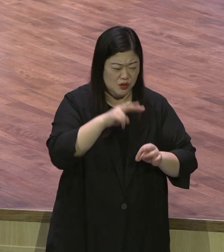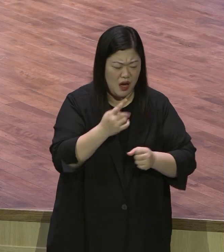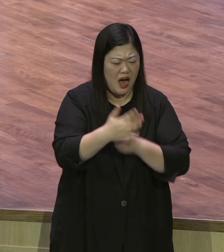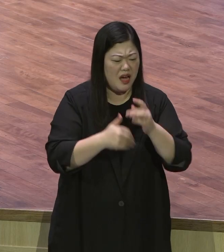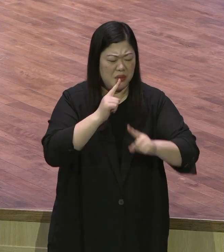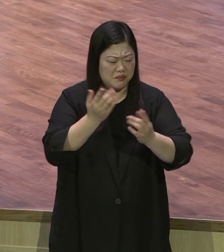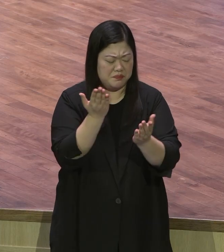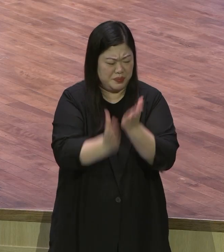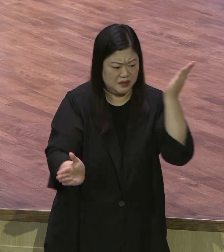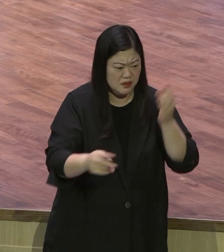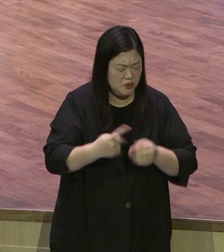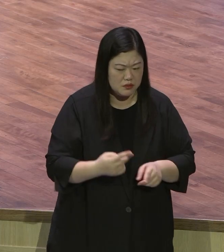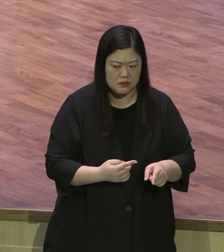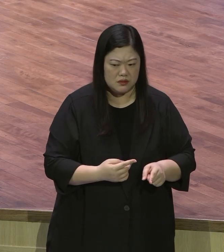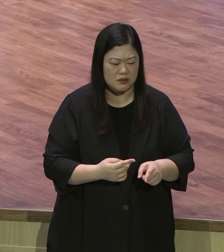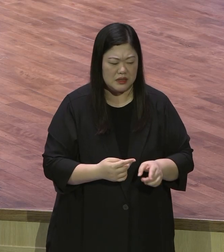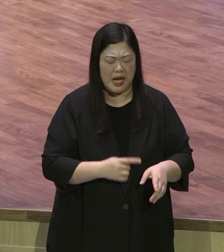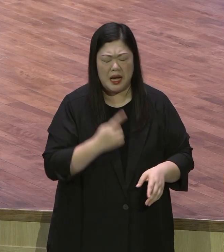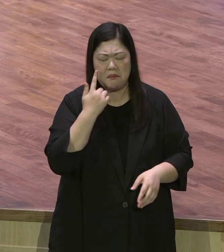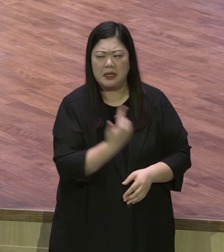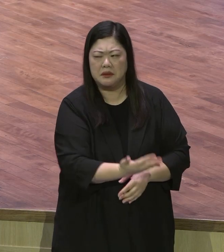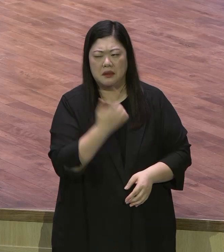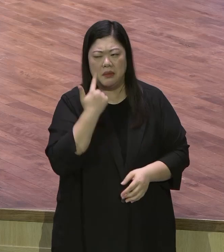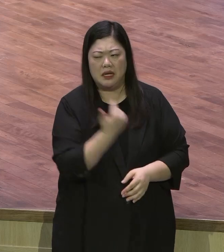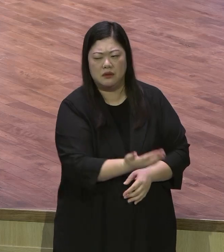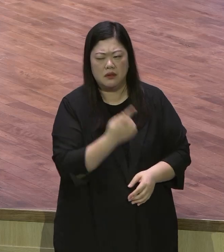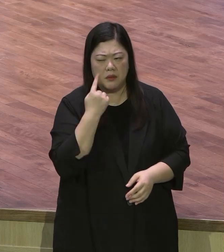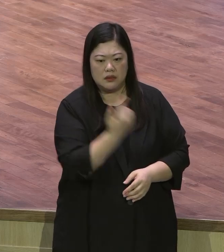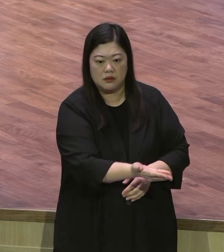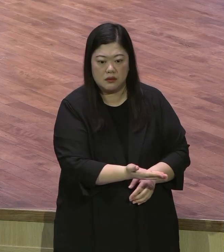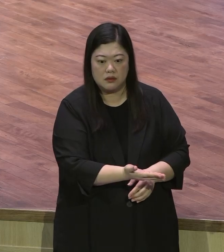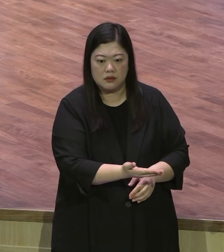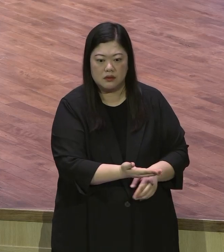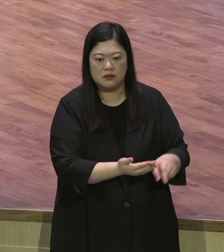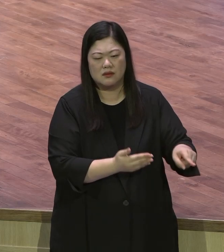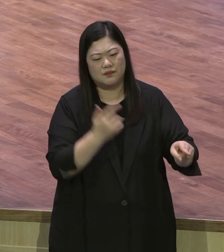없구나. 영적 분별력이 없구나.